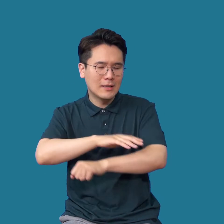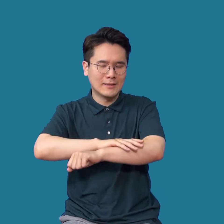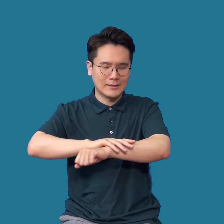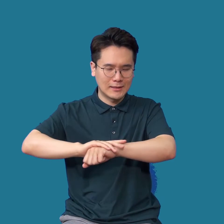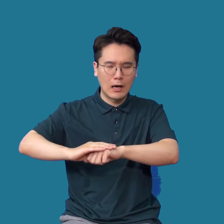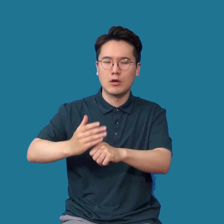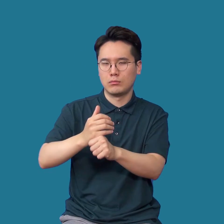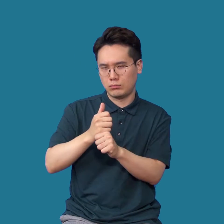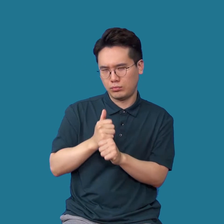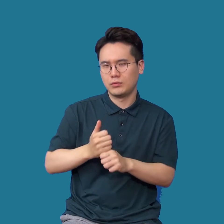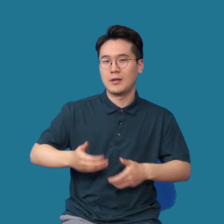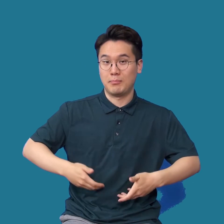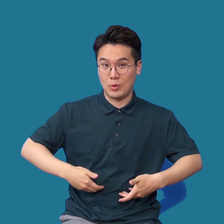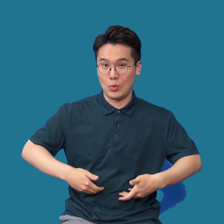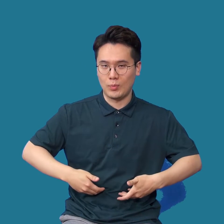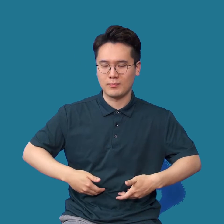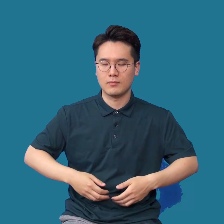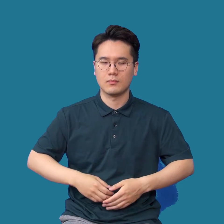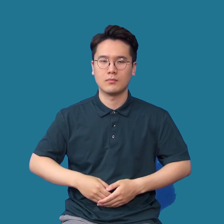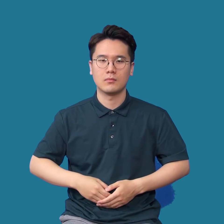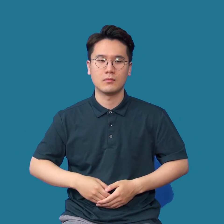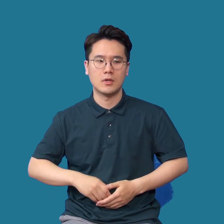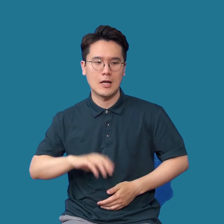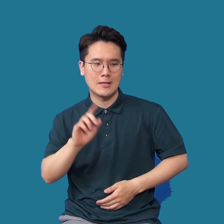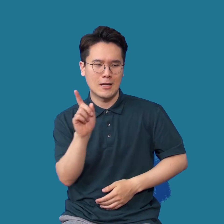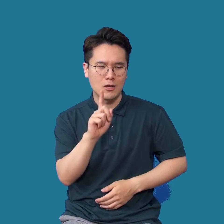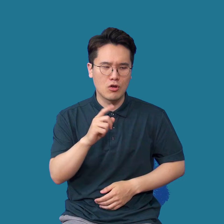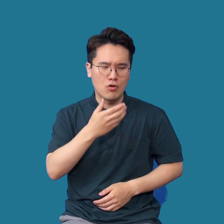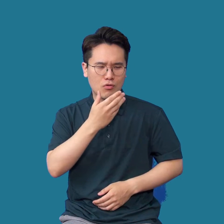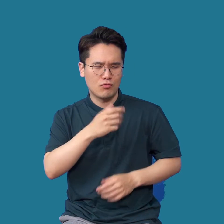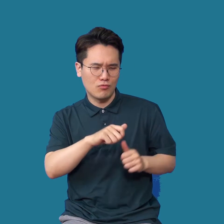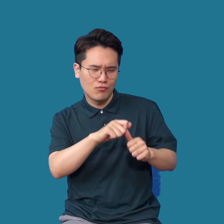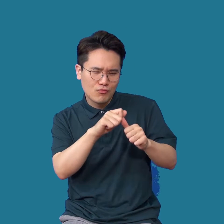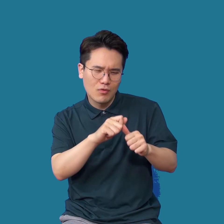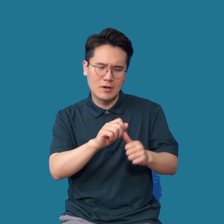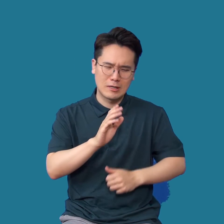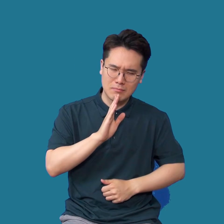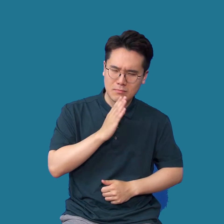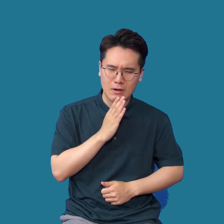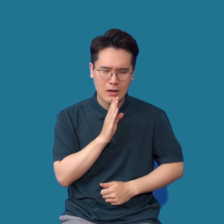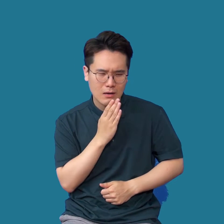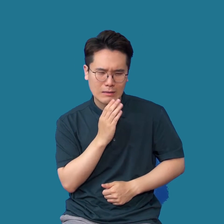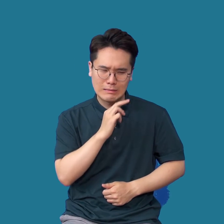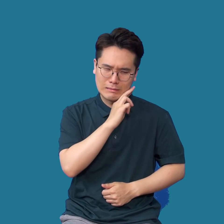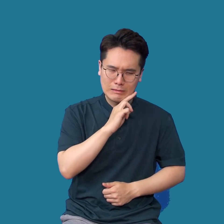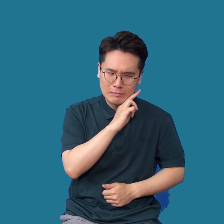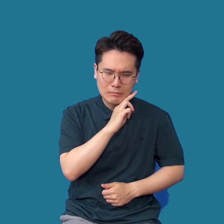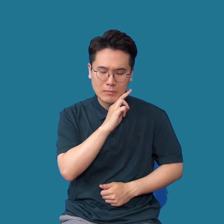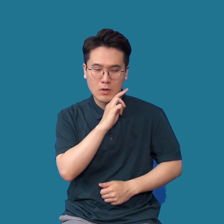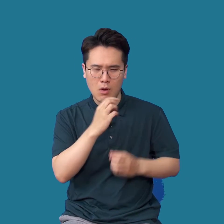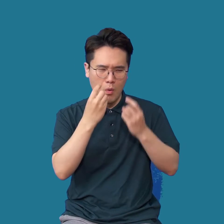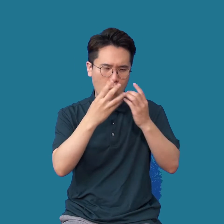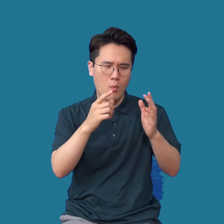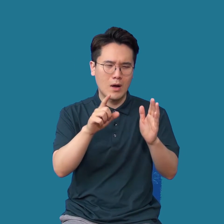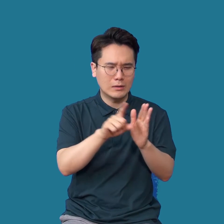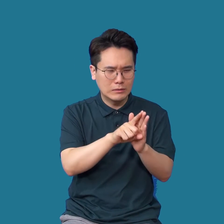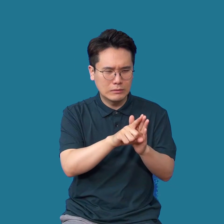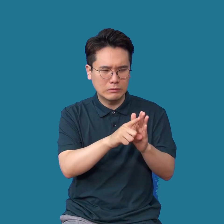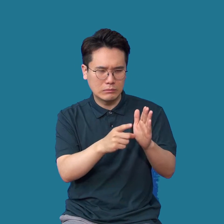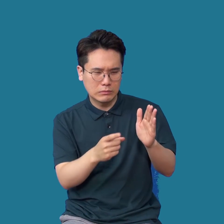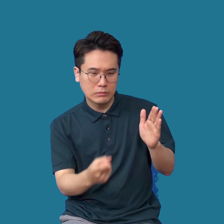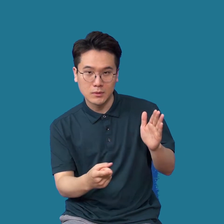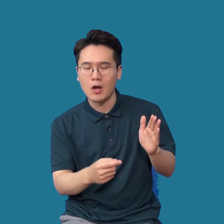다시는 구원의 확신이 없어서 긴가민가 헤매지 않습니다. 어떤 어려움을 당해도 믿음이